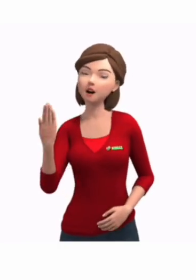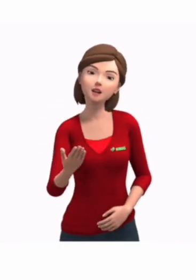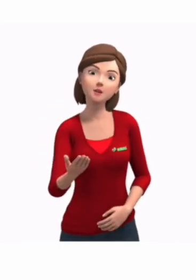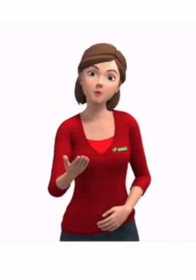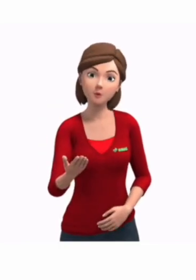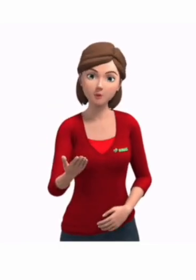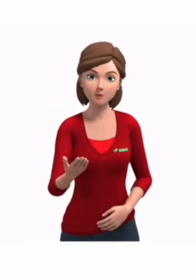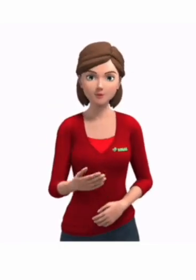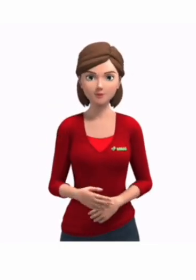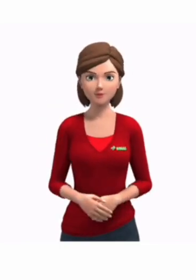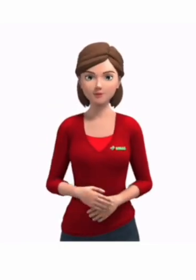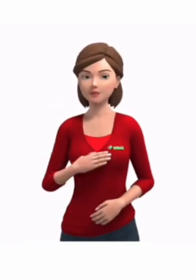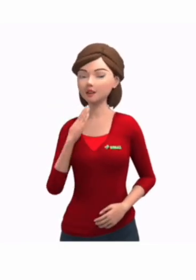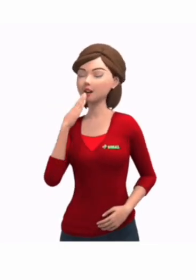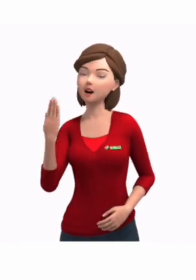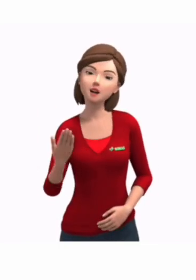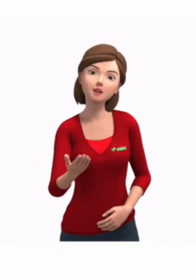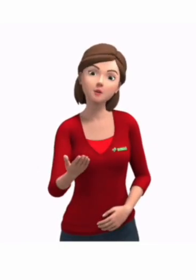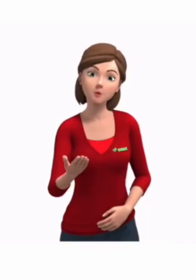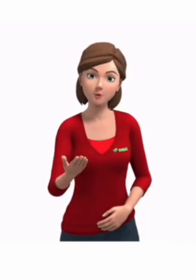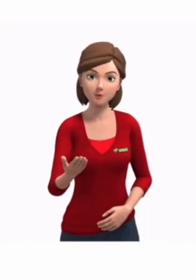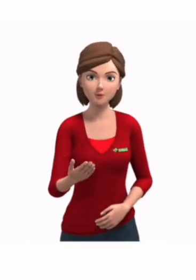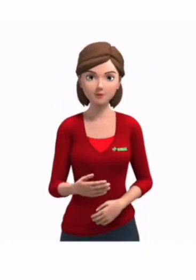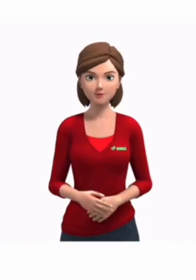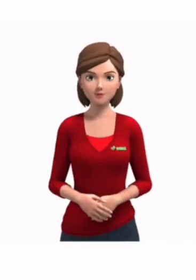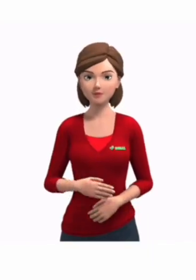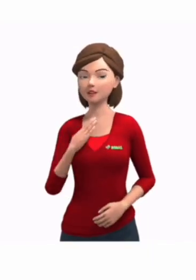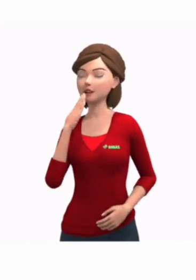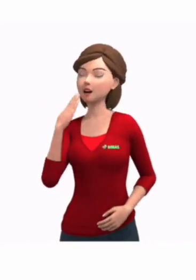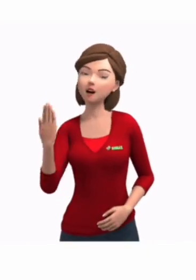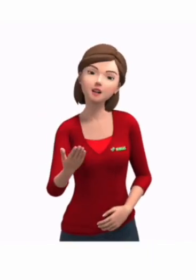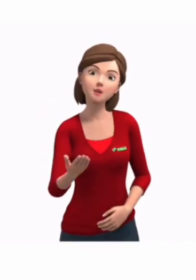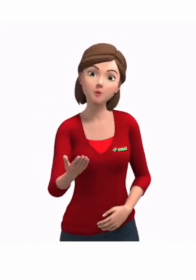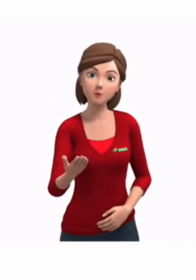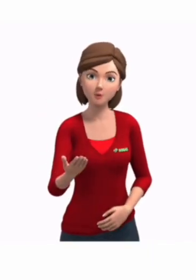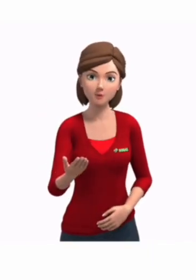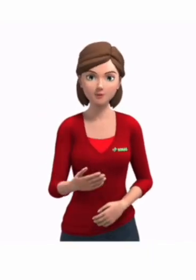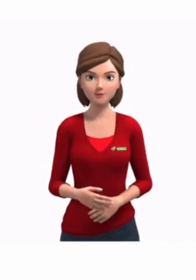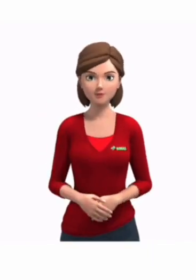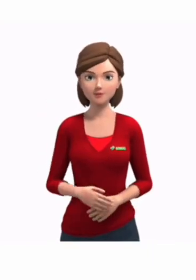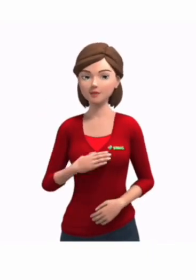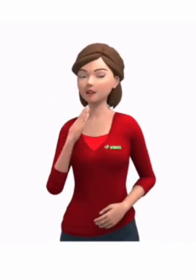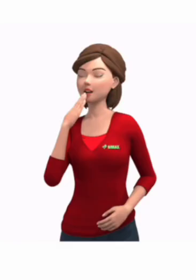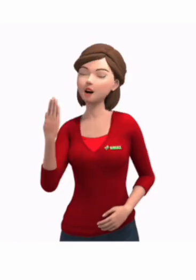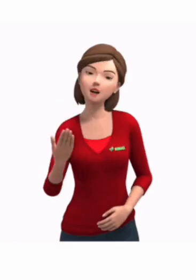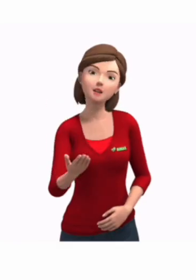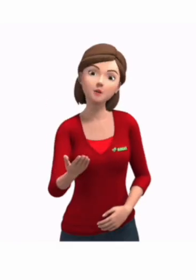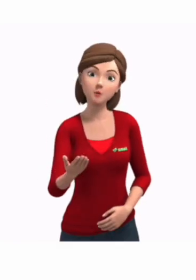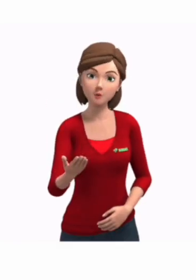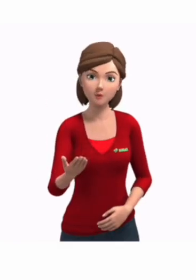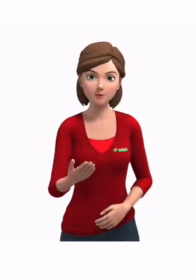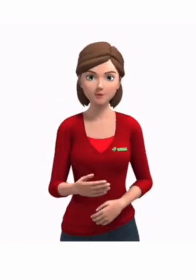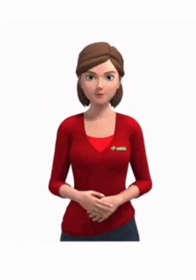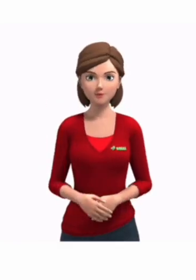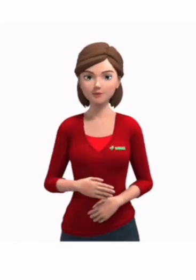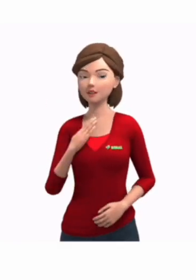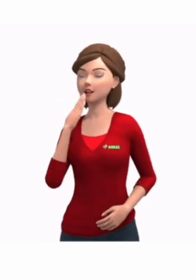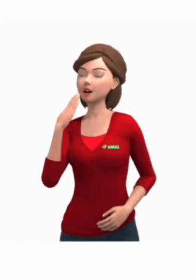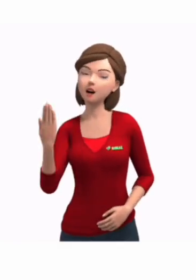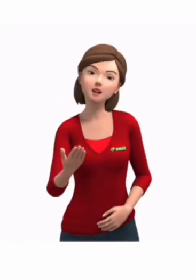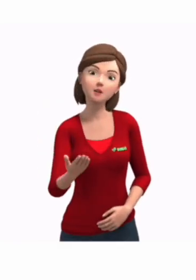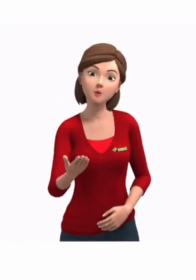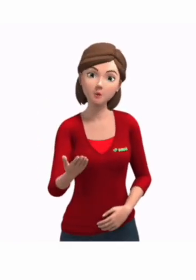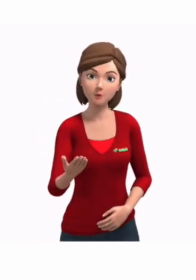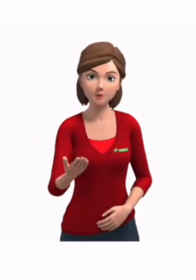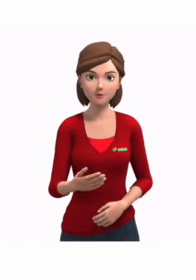service de transcription écrite par des professionnels, des personnes qui transcrivent en temps réel les réunions, parce